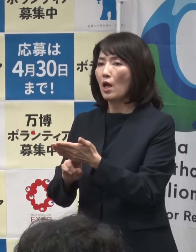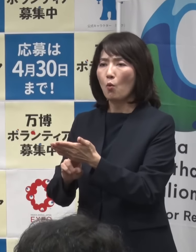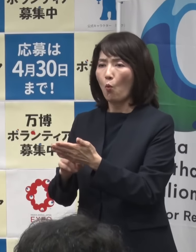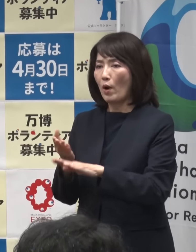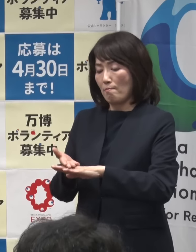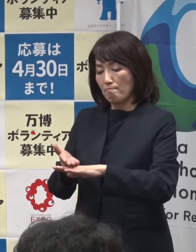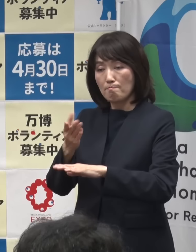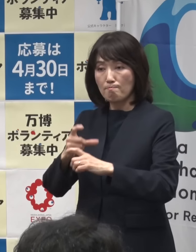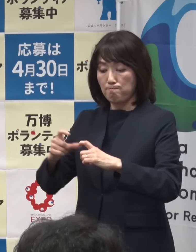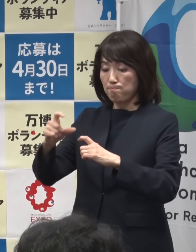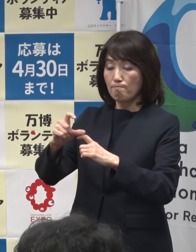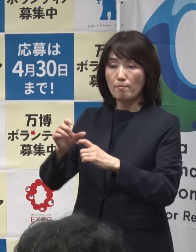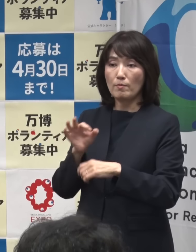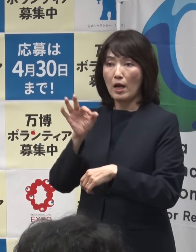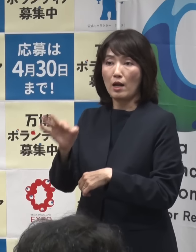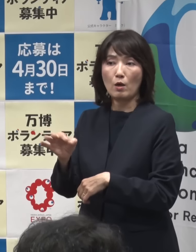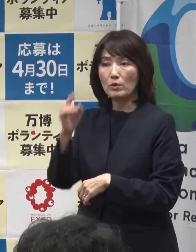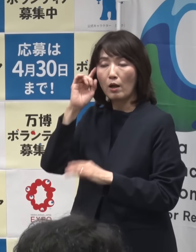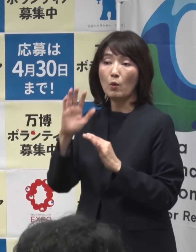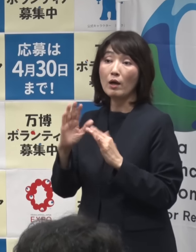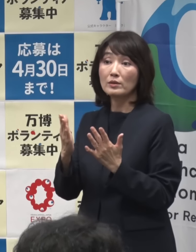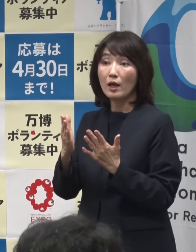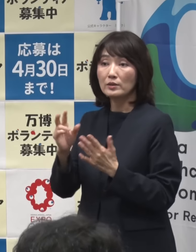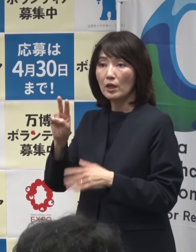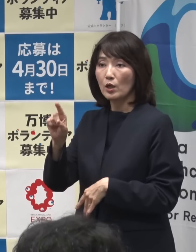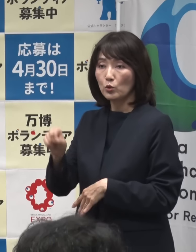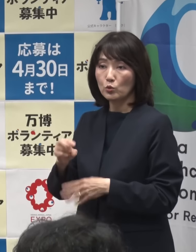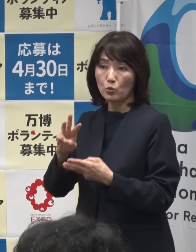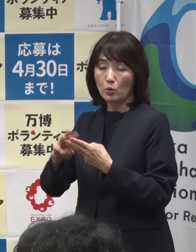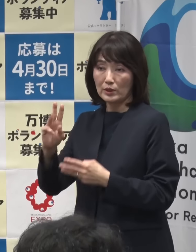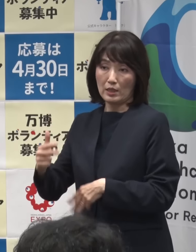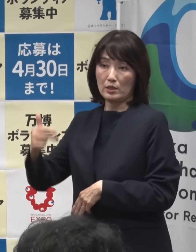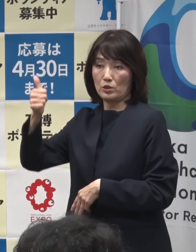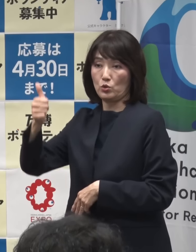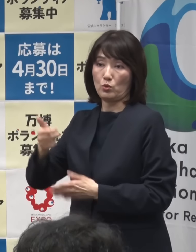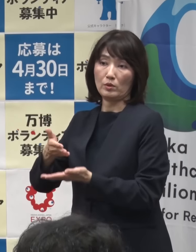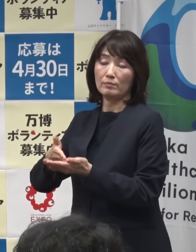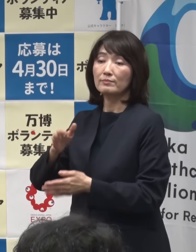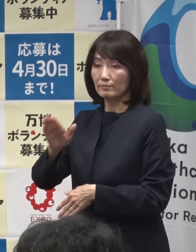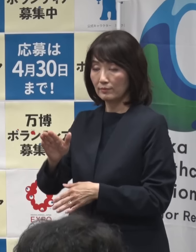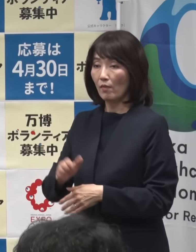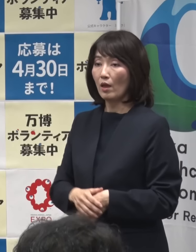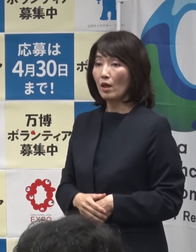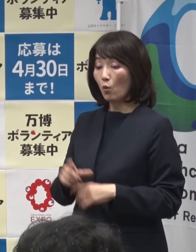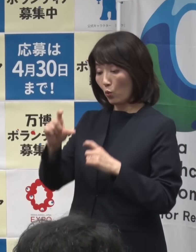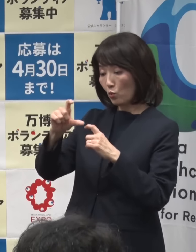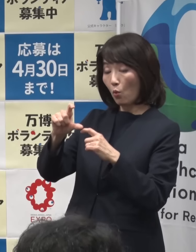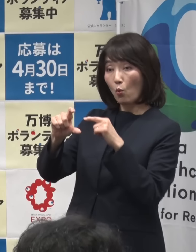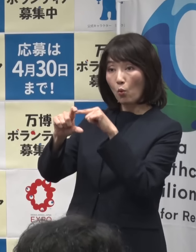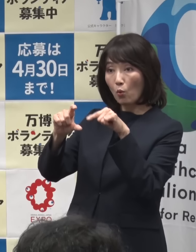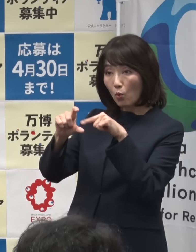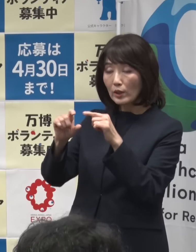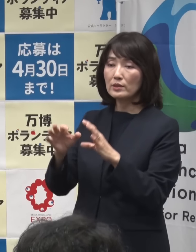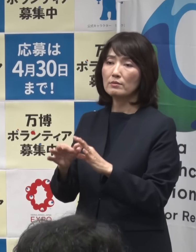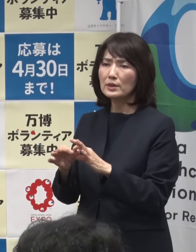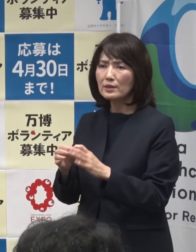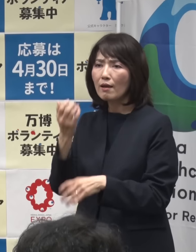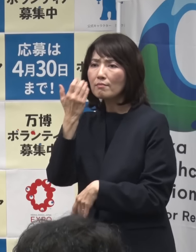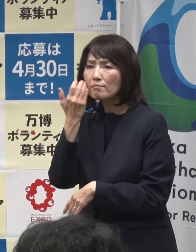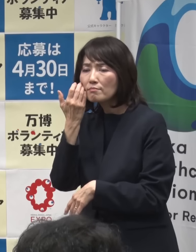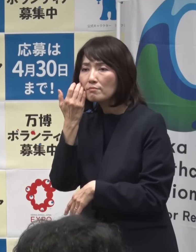うという認識はないというふうな見解を野田市長は示しておられるんですが、改めてこの増額になった部分に関して、誰